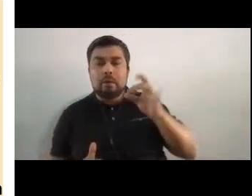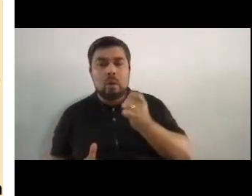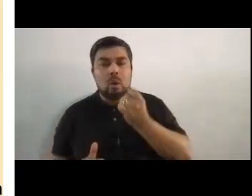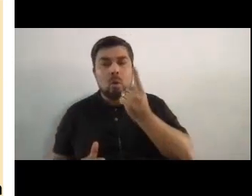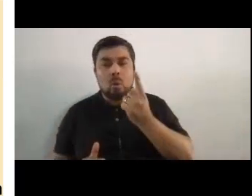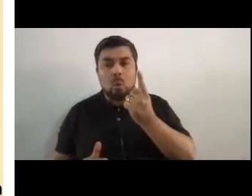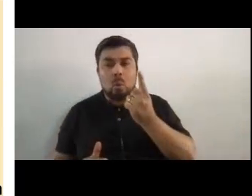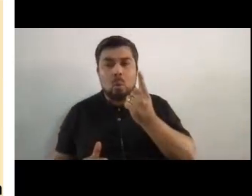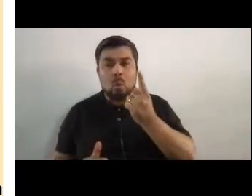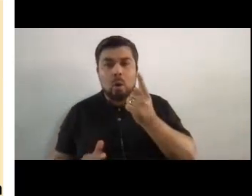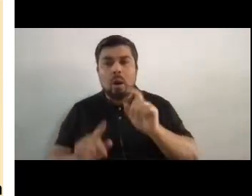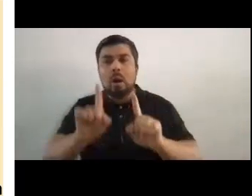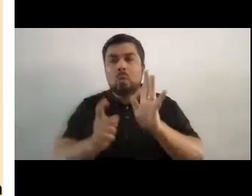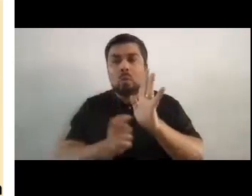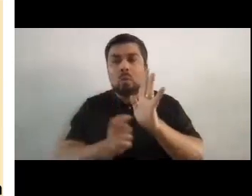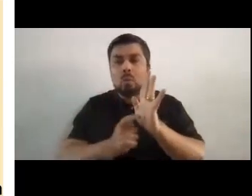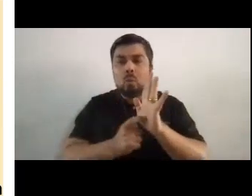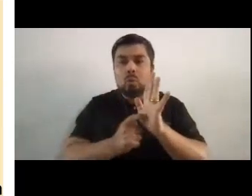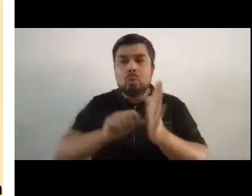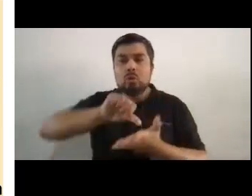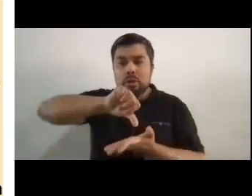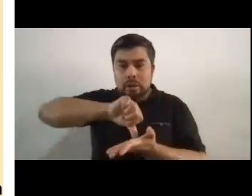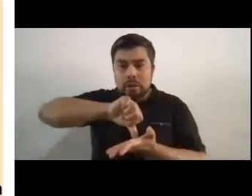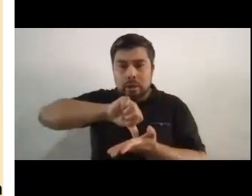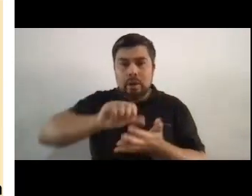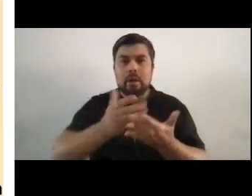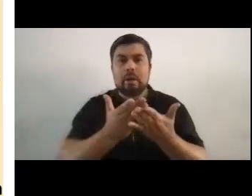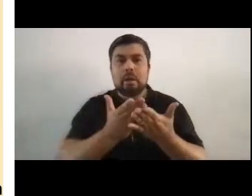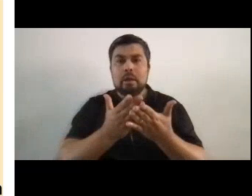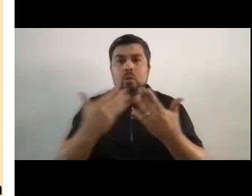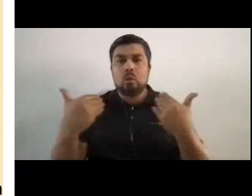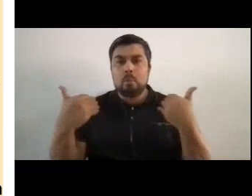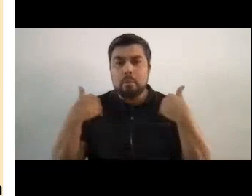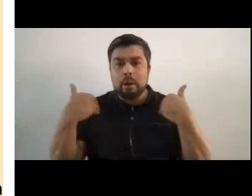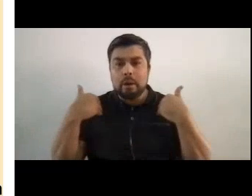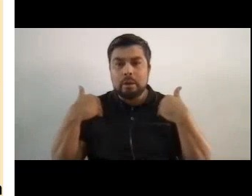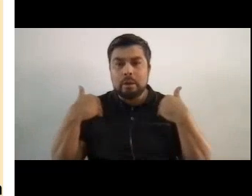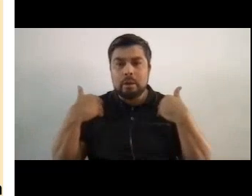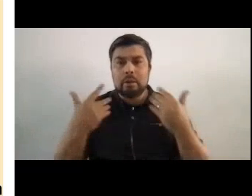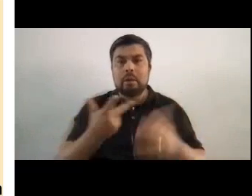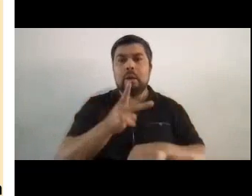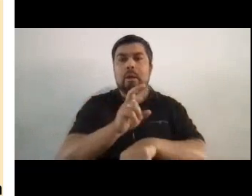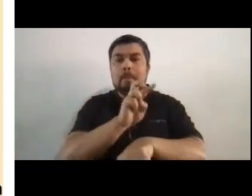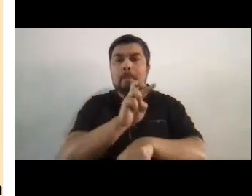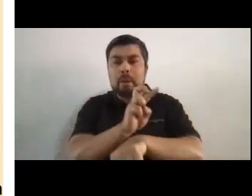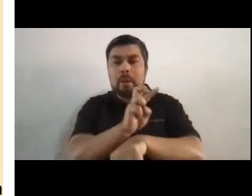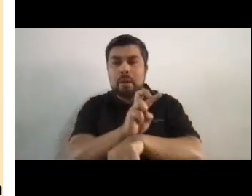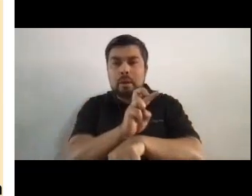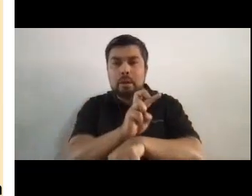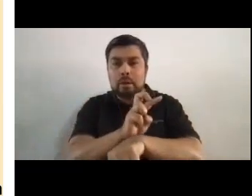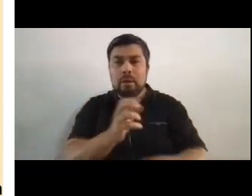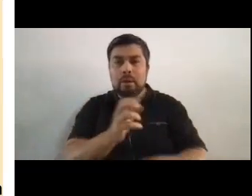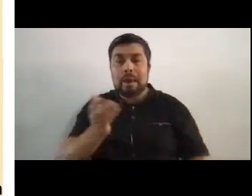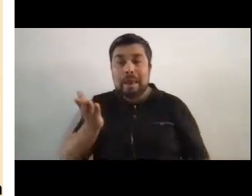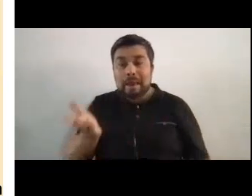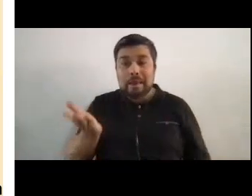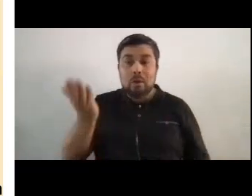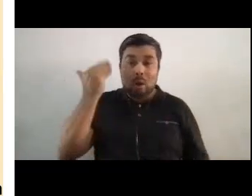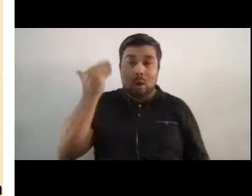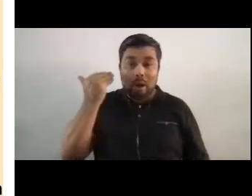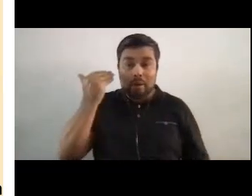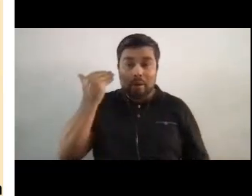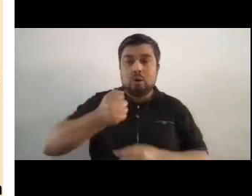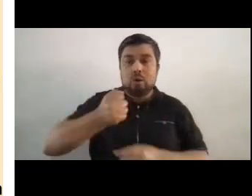prácticas pedagógicas. En ese momento entonces trabajé con 15 educadores sordos de escuelas biculturales bilingües,